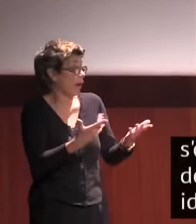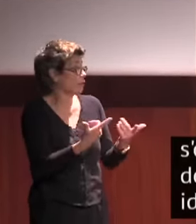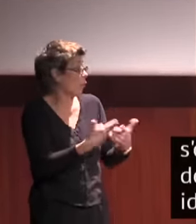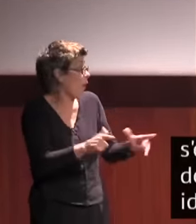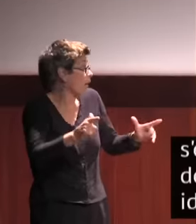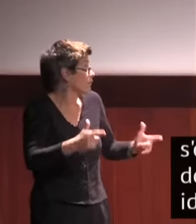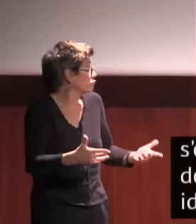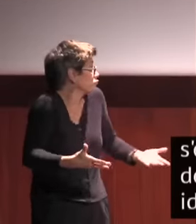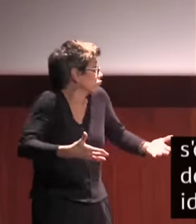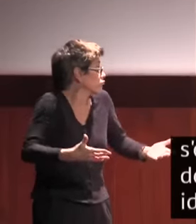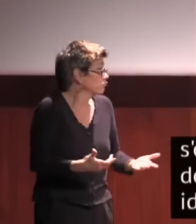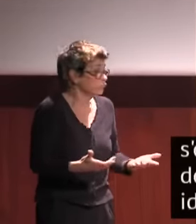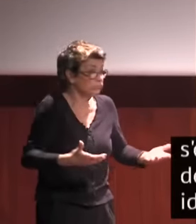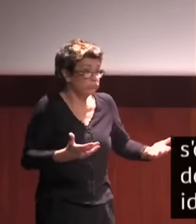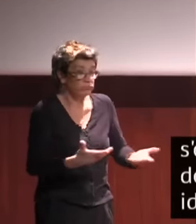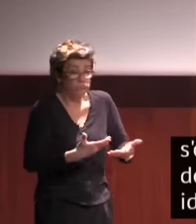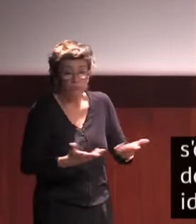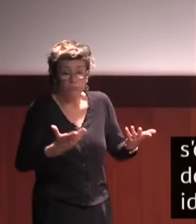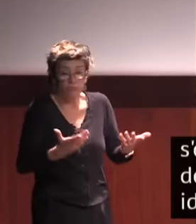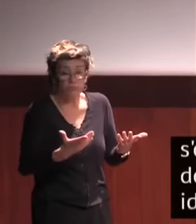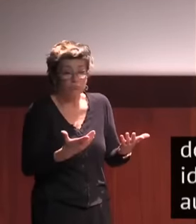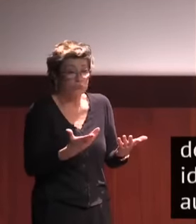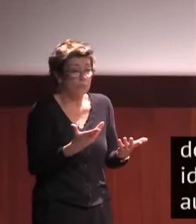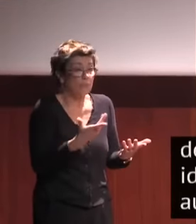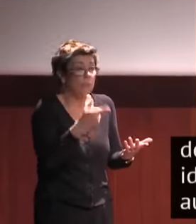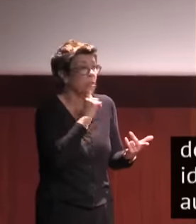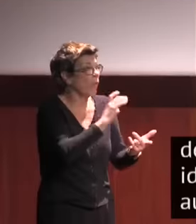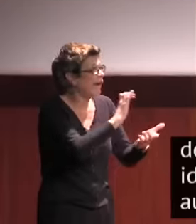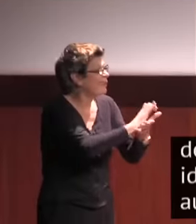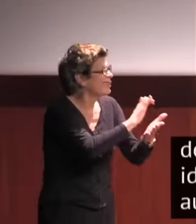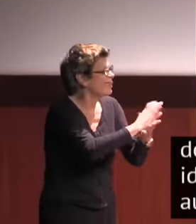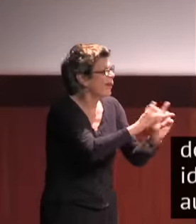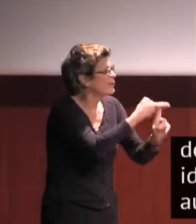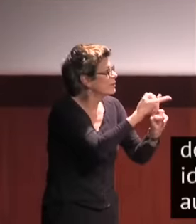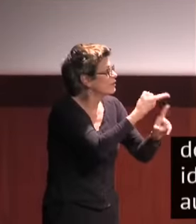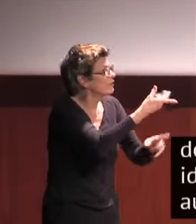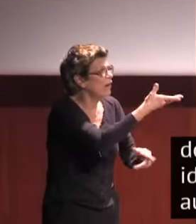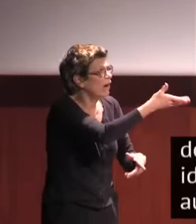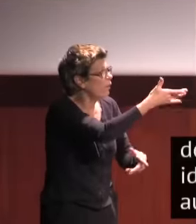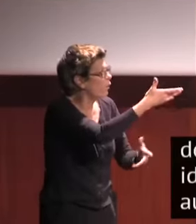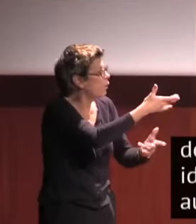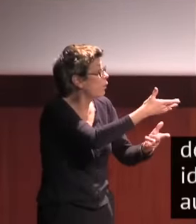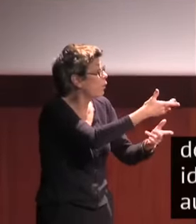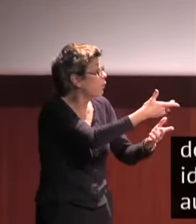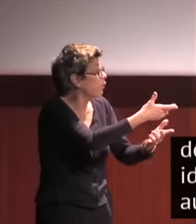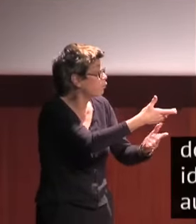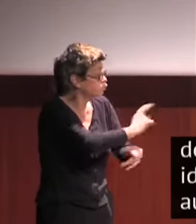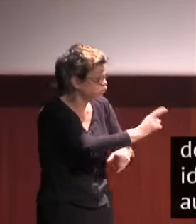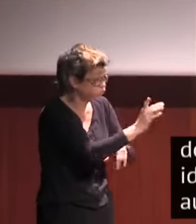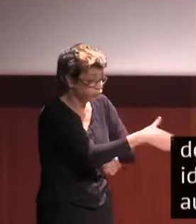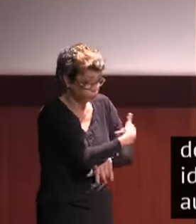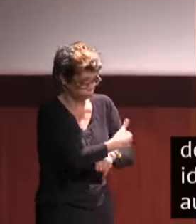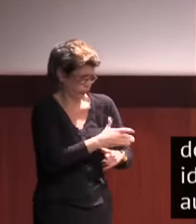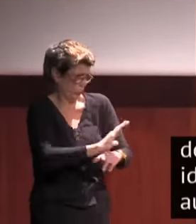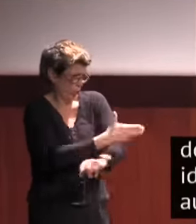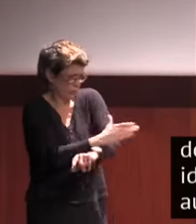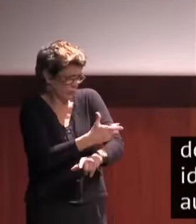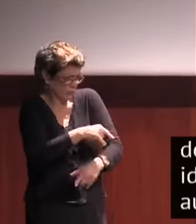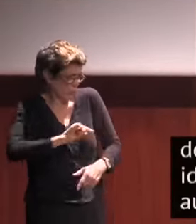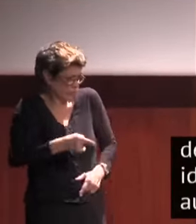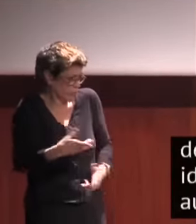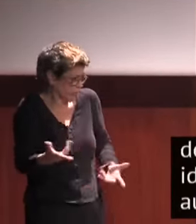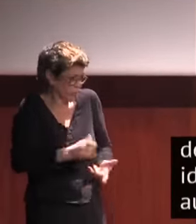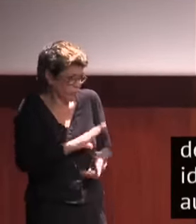il n'y a aucune raison que ce soit édité chez un éditeur spécifique. Voilà, c'est une langue, c'est édité